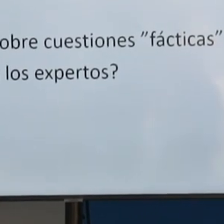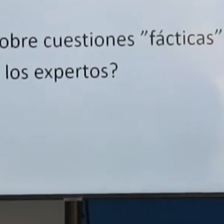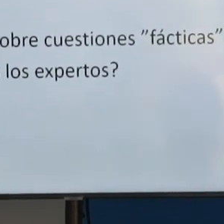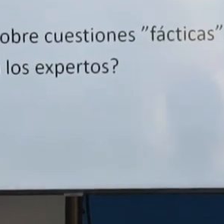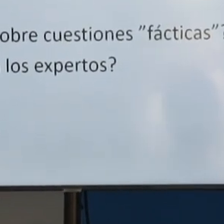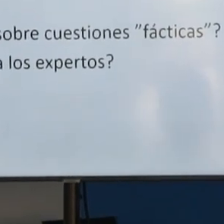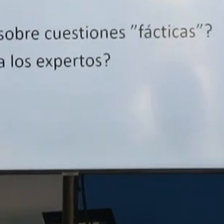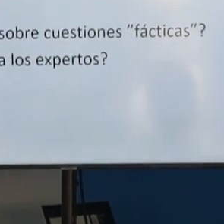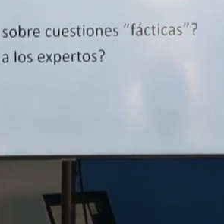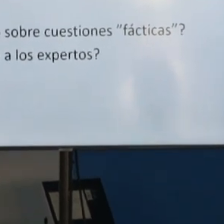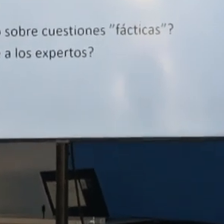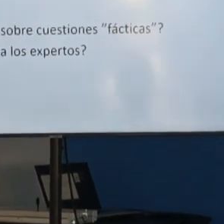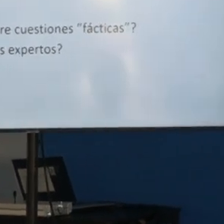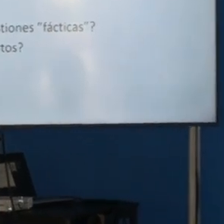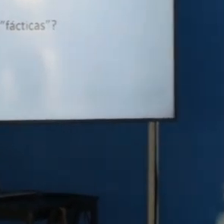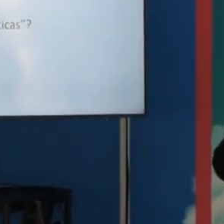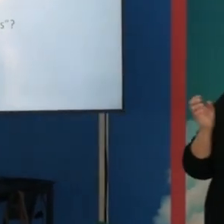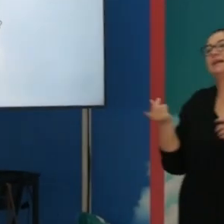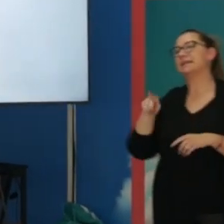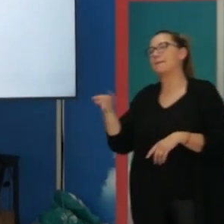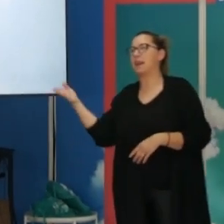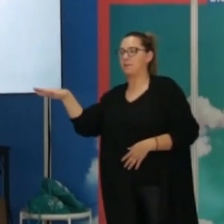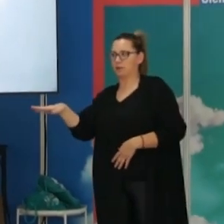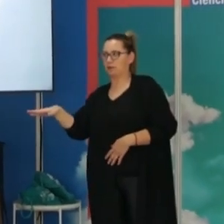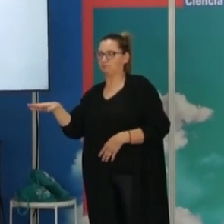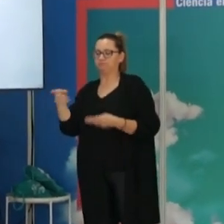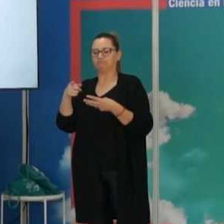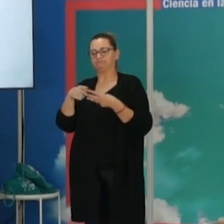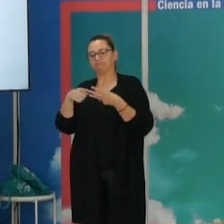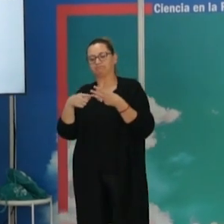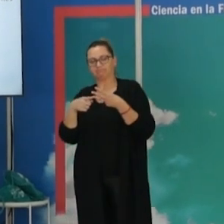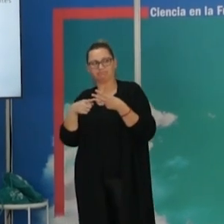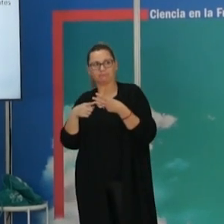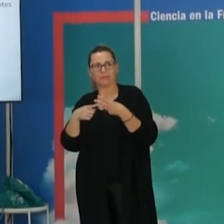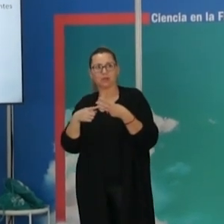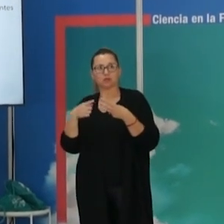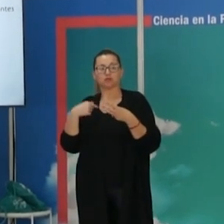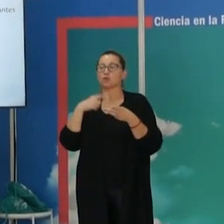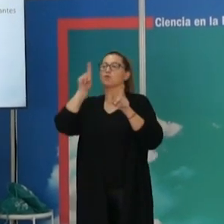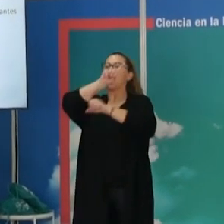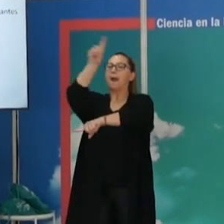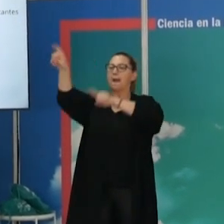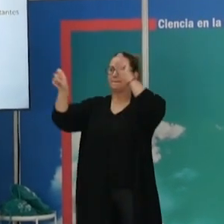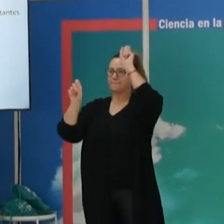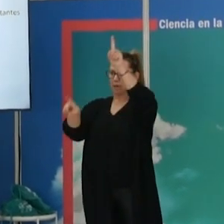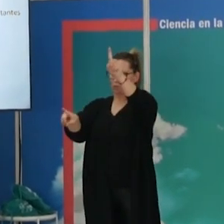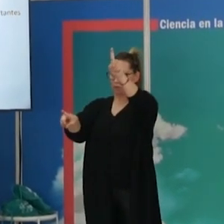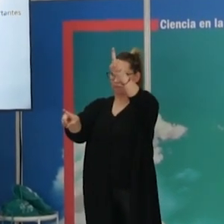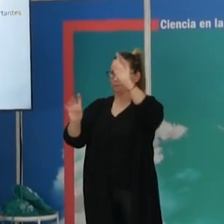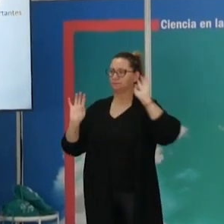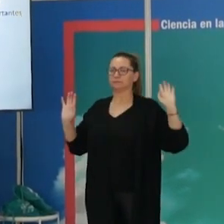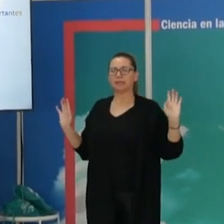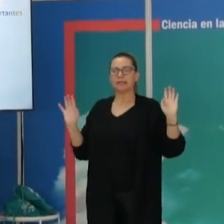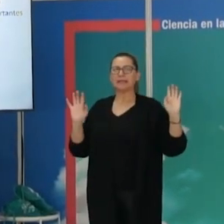y la de la muerte. Me voy a plantear una cuestión que a priori puede resultar sorprendente y es, claro,